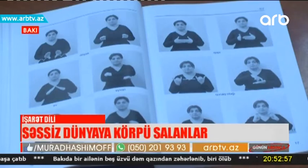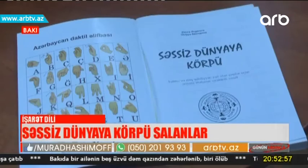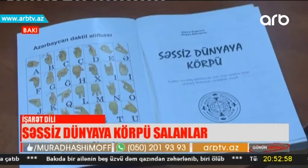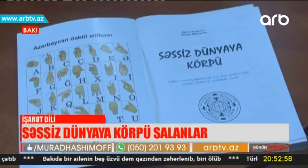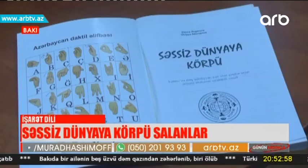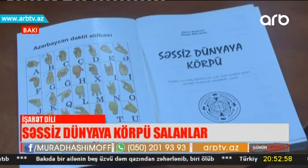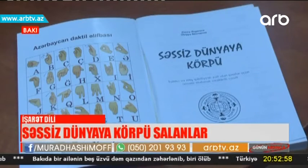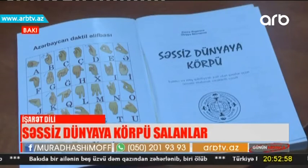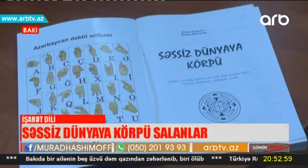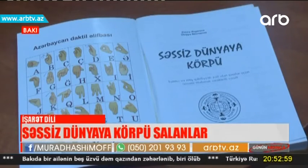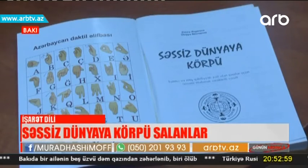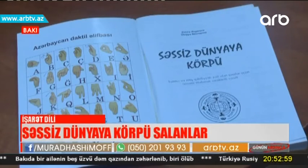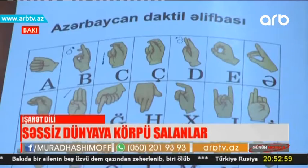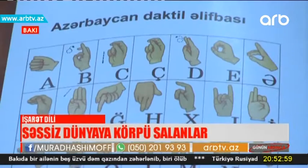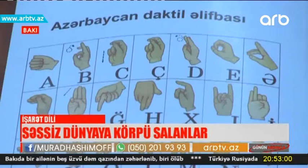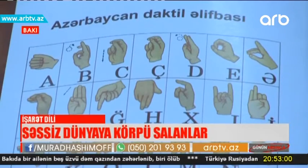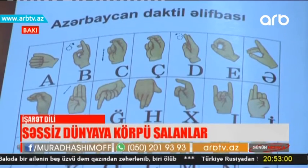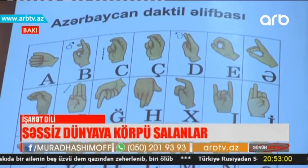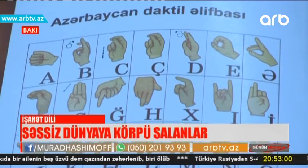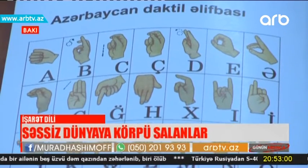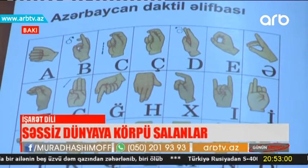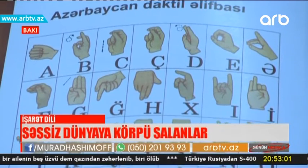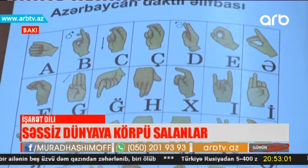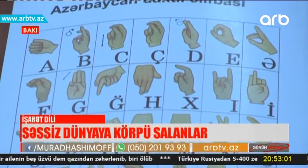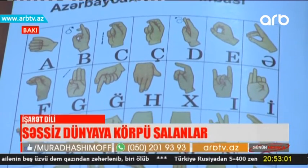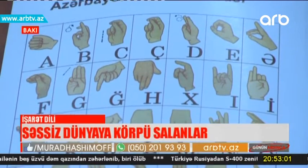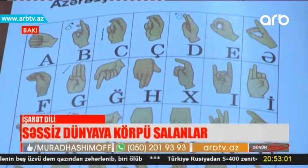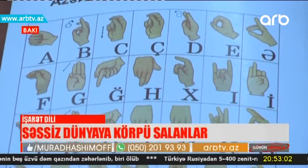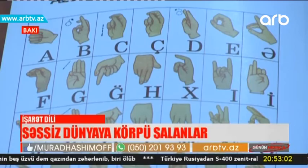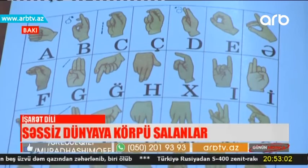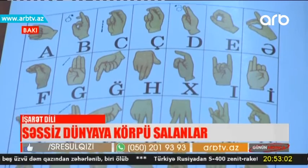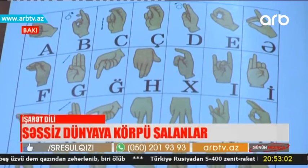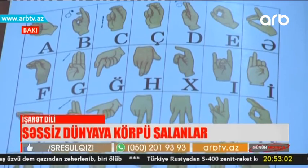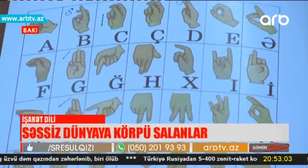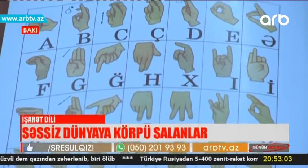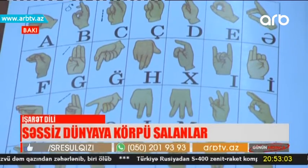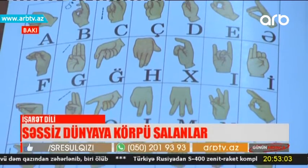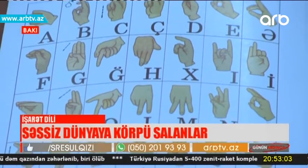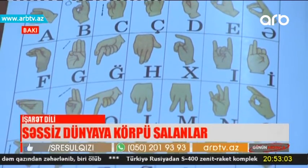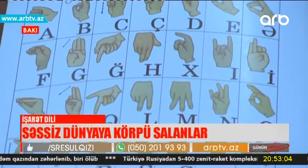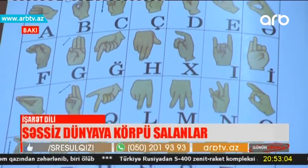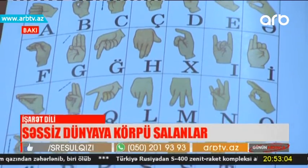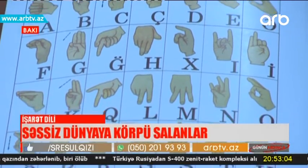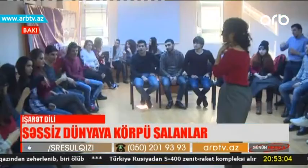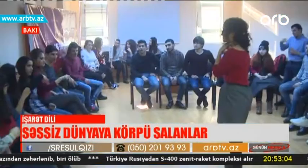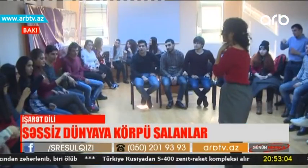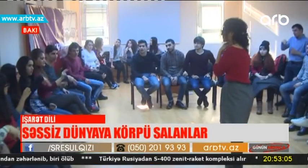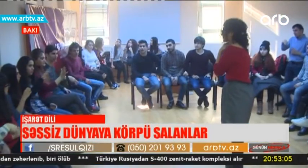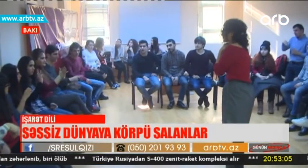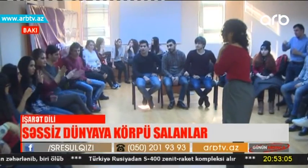və məhdudiyyəti olan şəxslərlə ünsiyyət qurur. Bəziləri isə elə işarət dilini öyrənmək üçün burada iştirak edir. Onları işarət